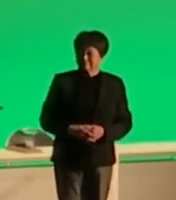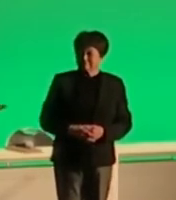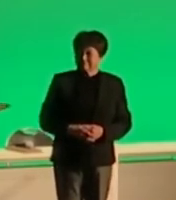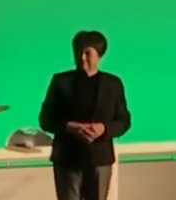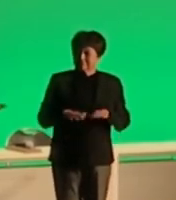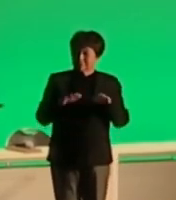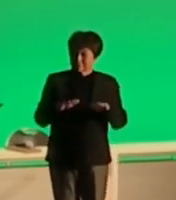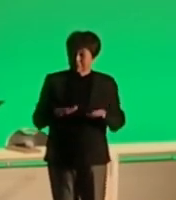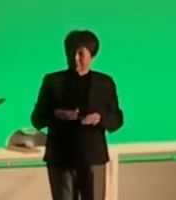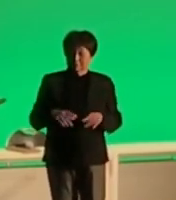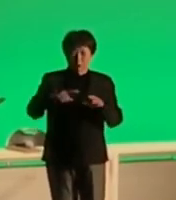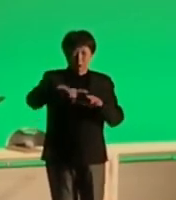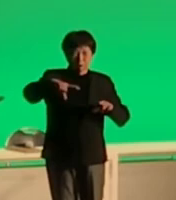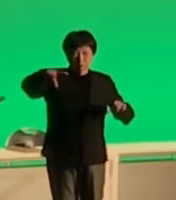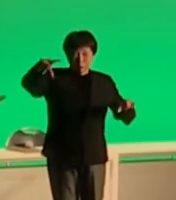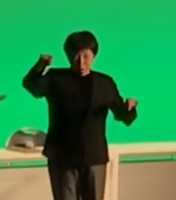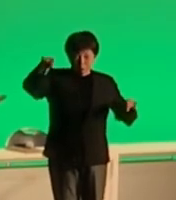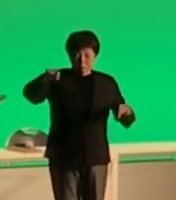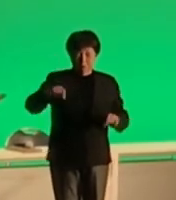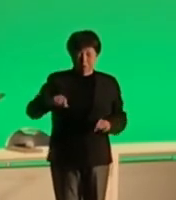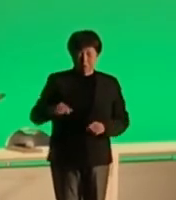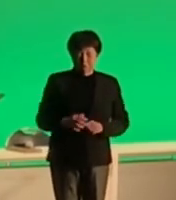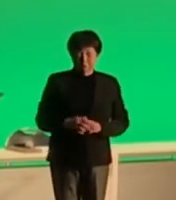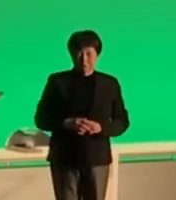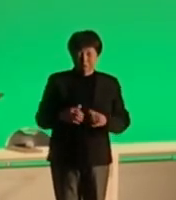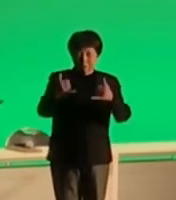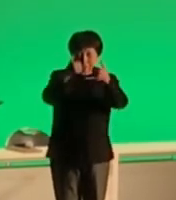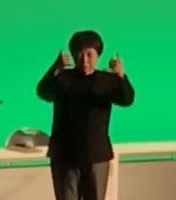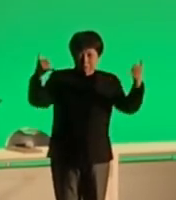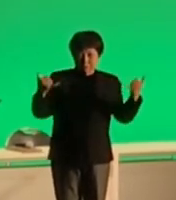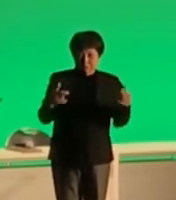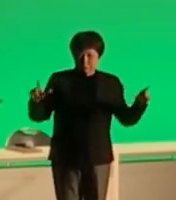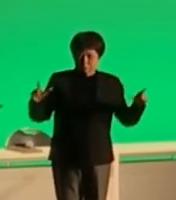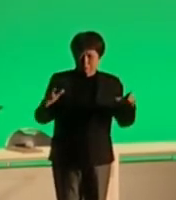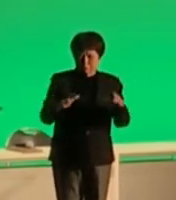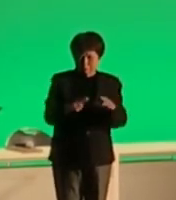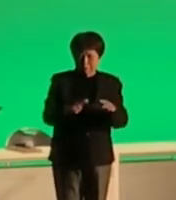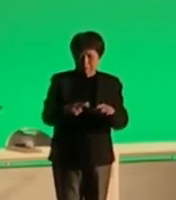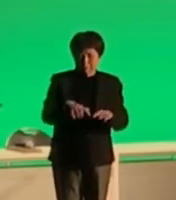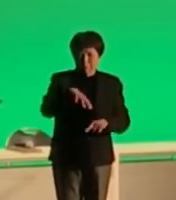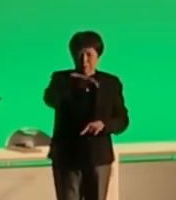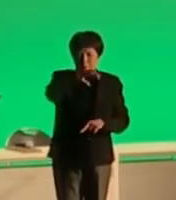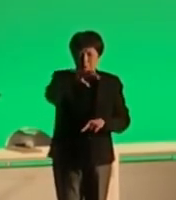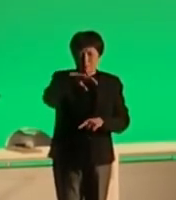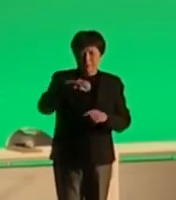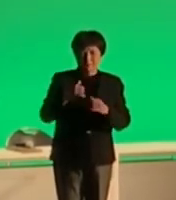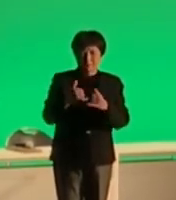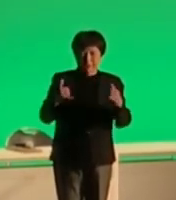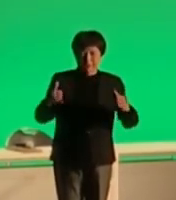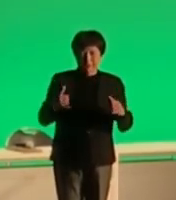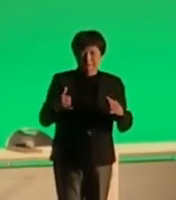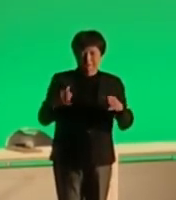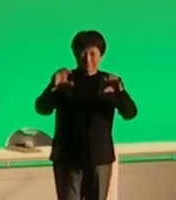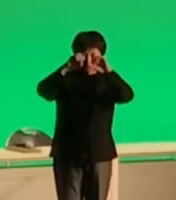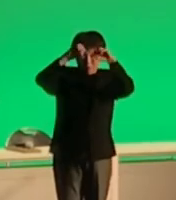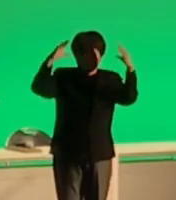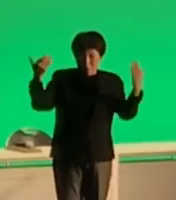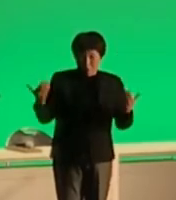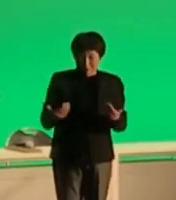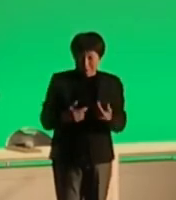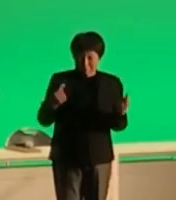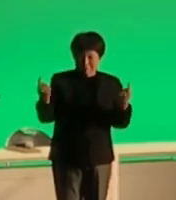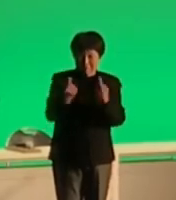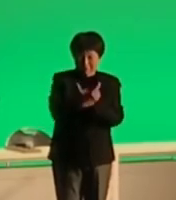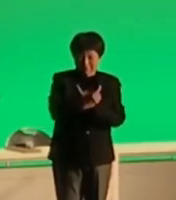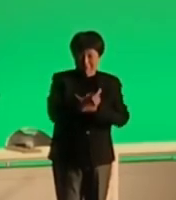今本当にあの日本というのは急激な人口の減少、そして高齢化、グローバル化、それ